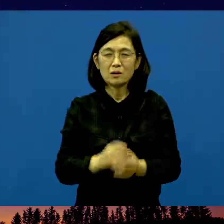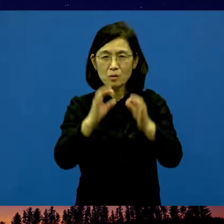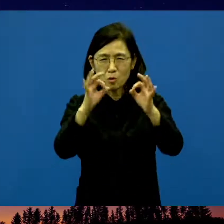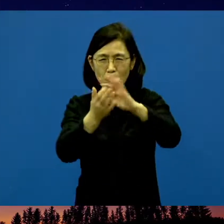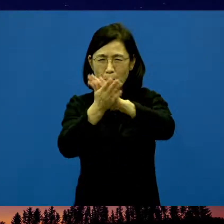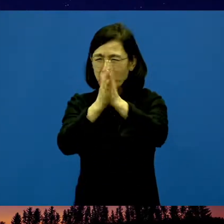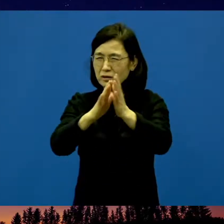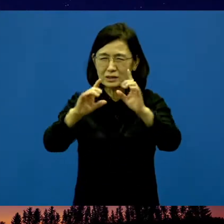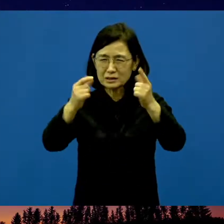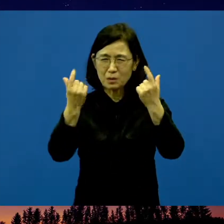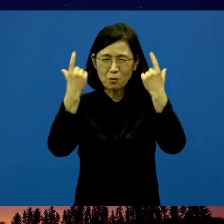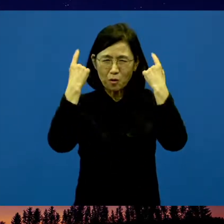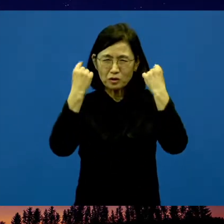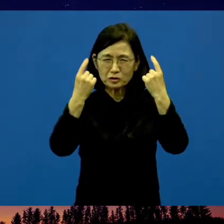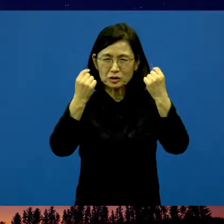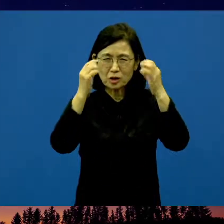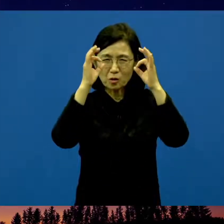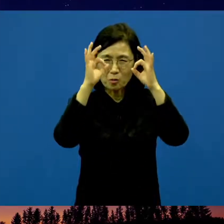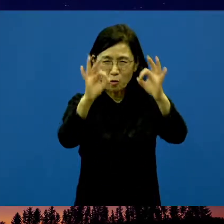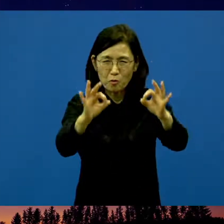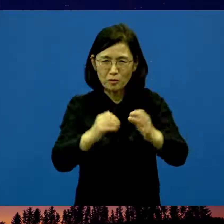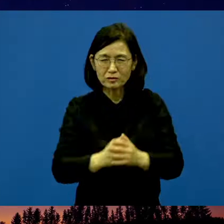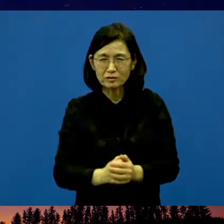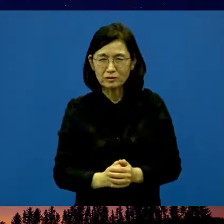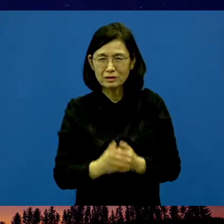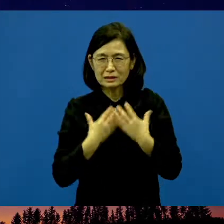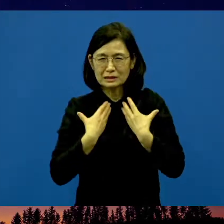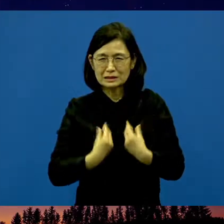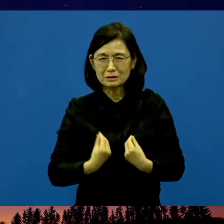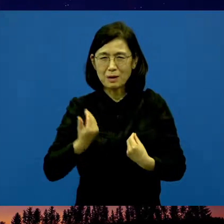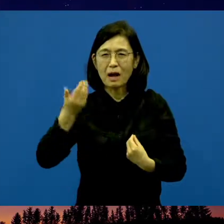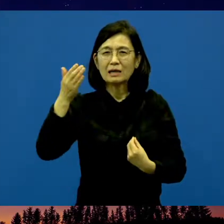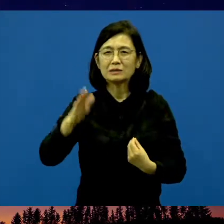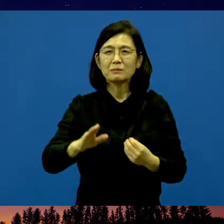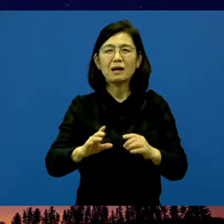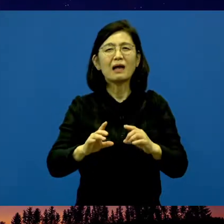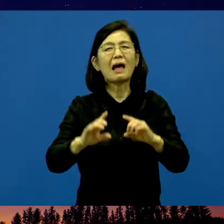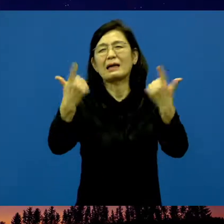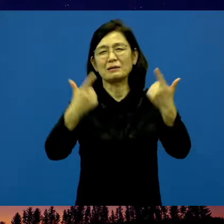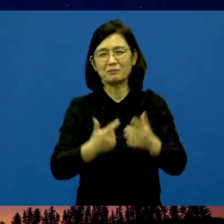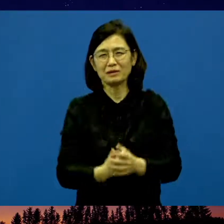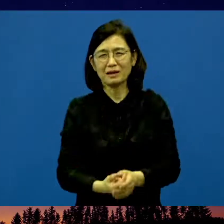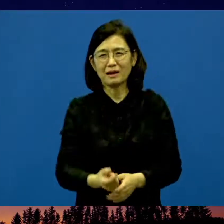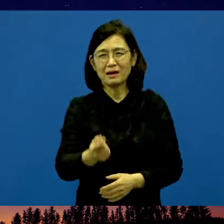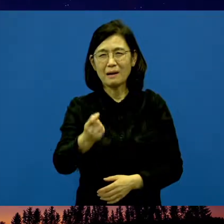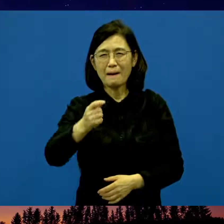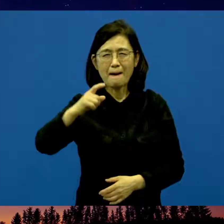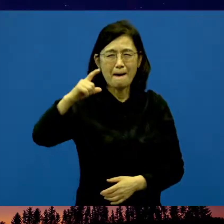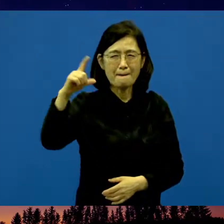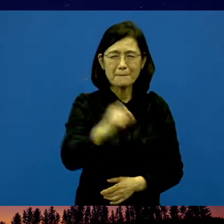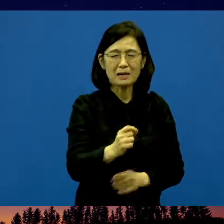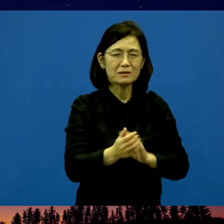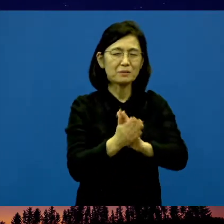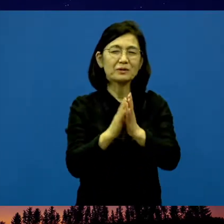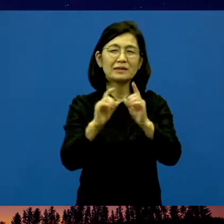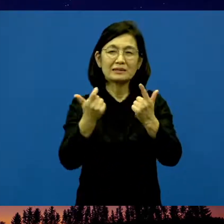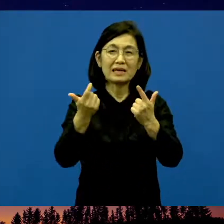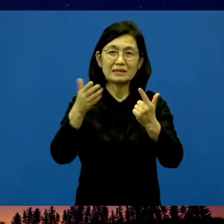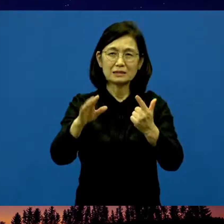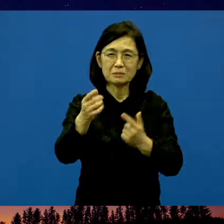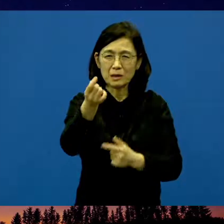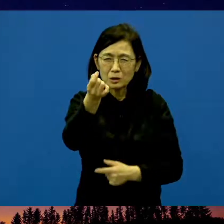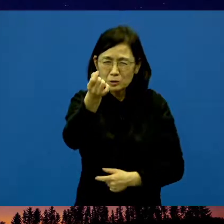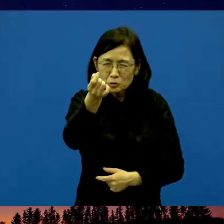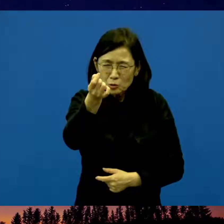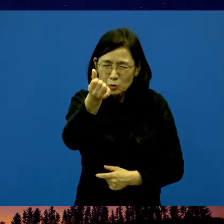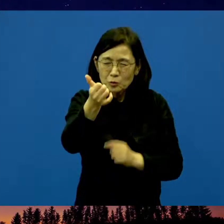안 변하는 것 같아요, 교회. 근데 안 해요. 변하고 있는 거예요. 빨리 안 변해서 문제지. 어느 날